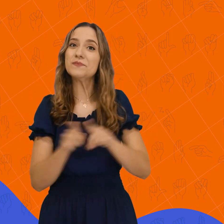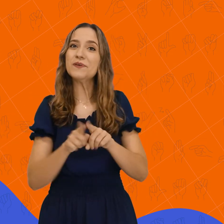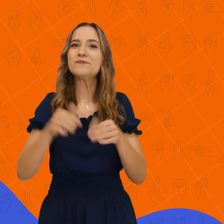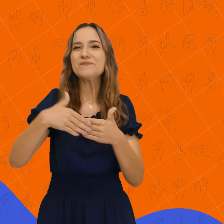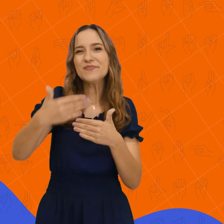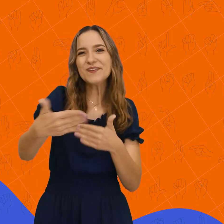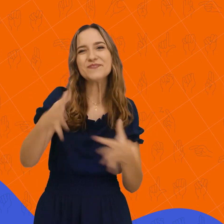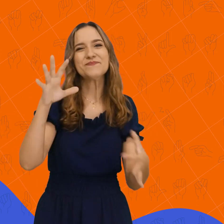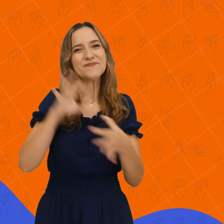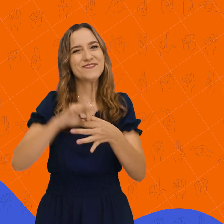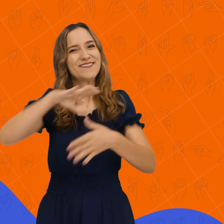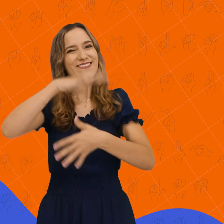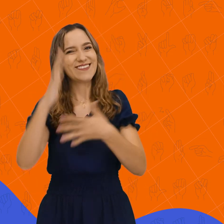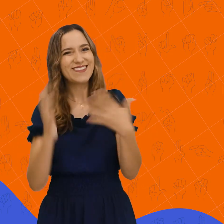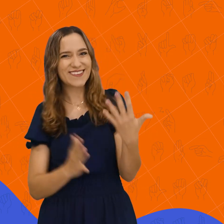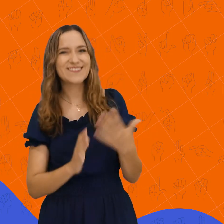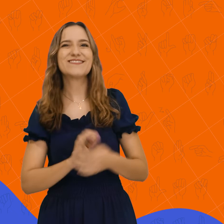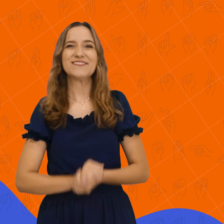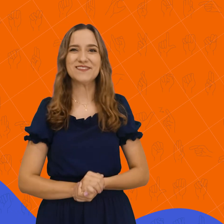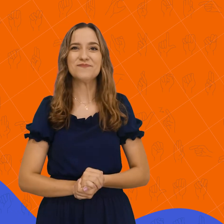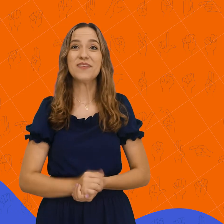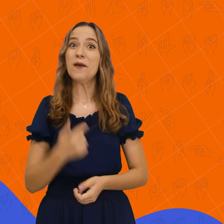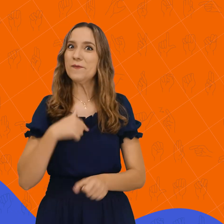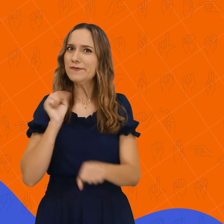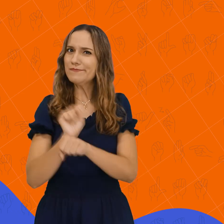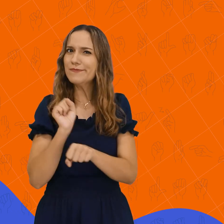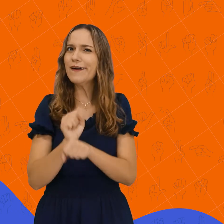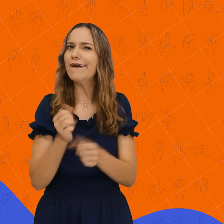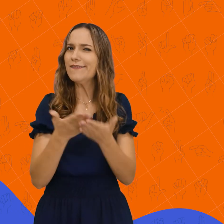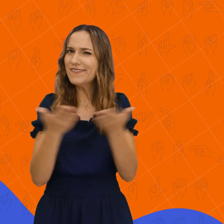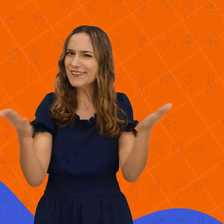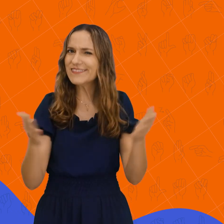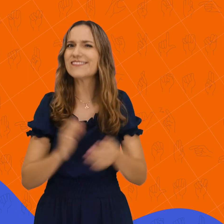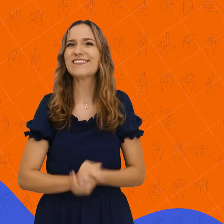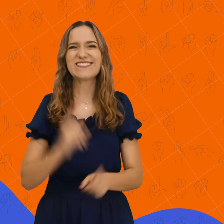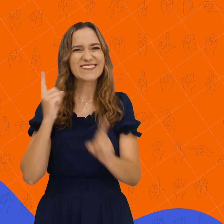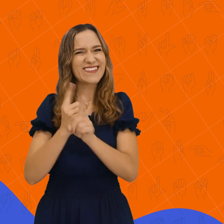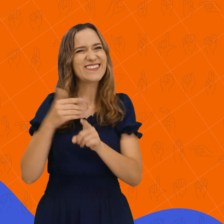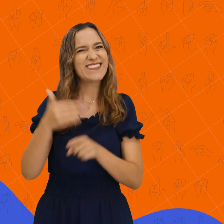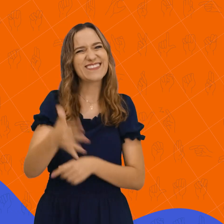também nos próximos episódios. Estarei aguardando por vocês. Até lá!